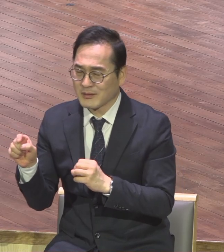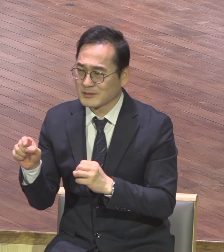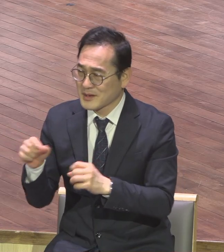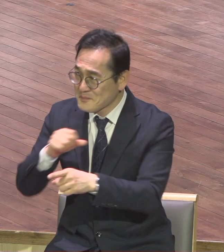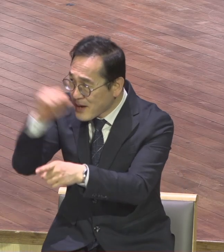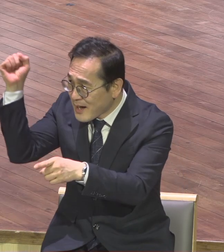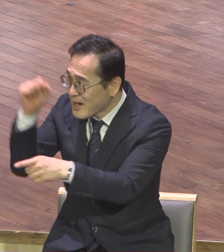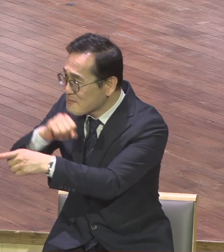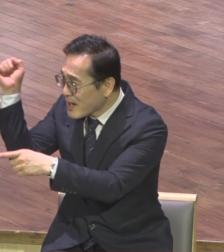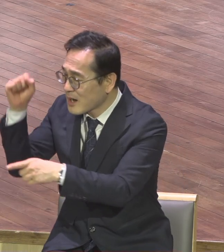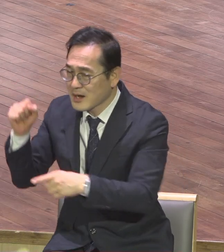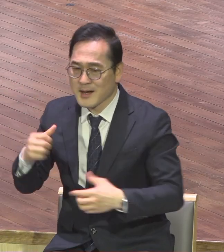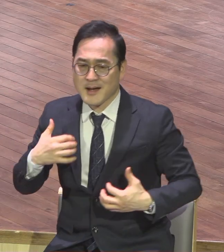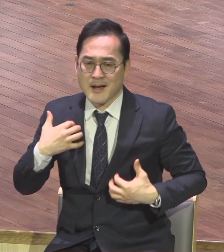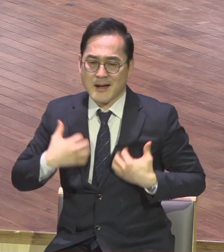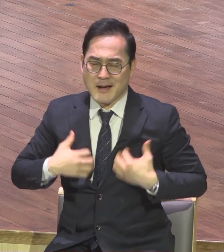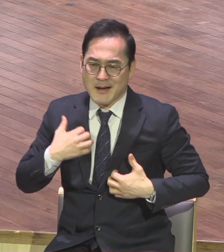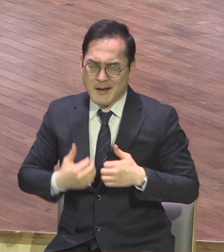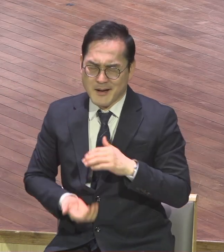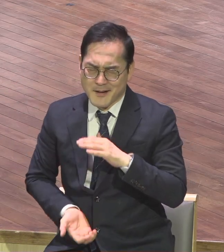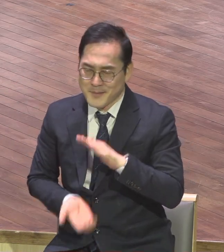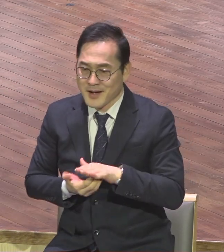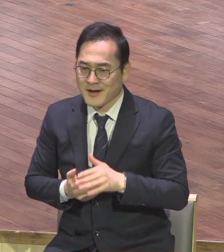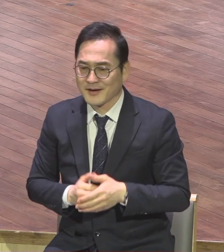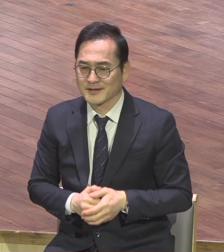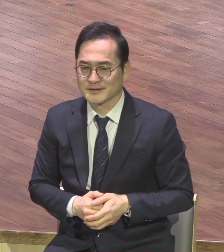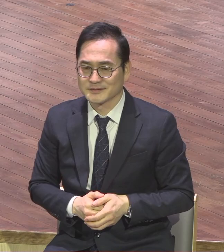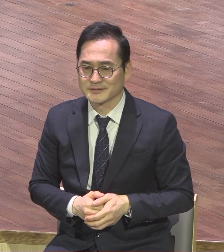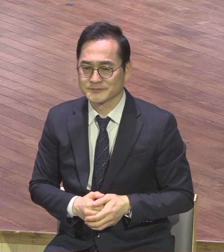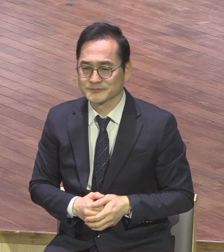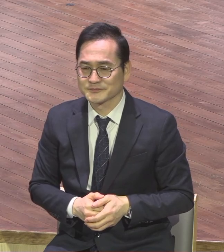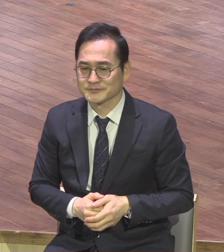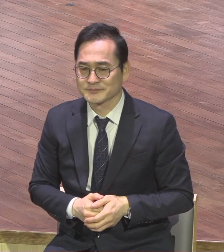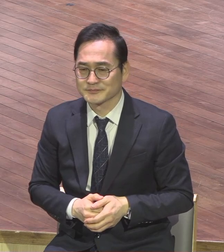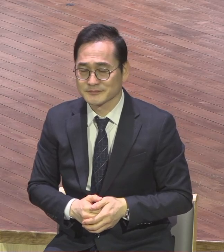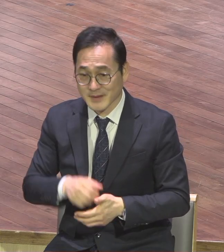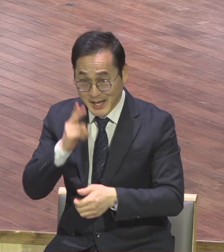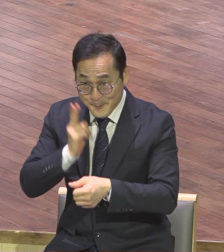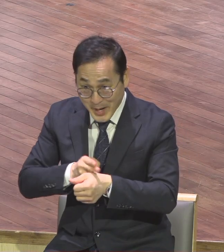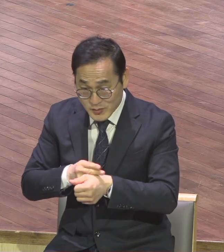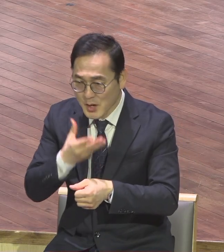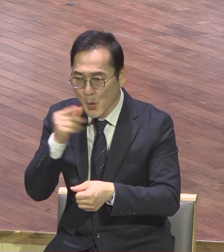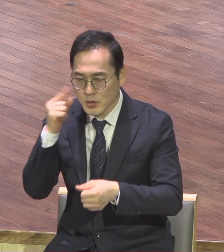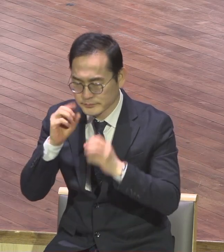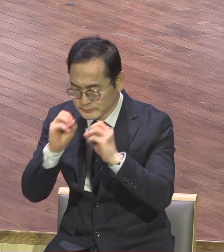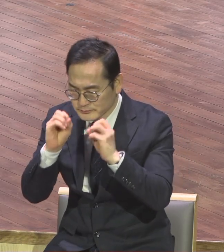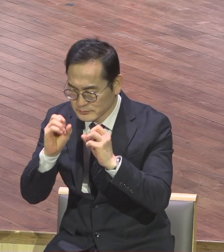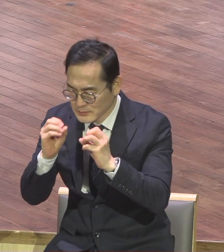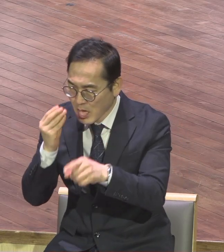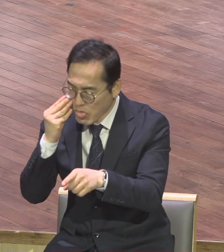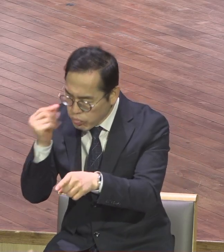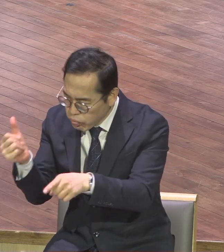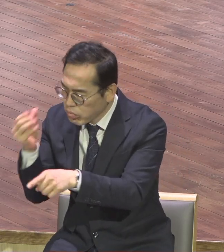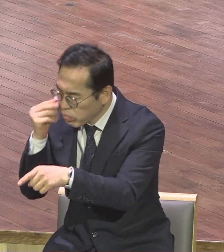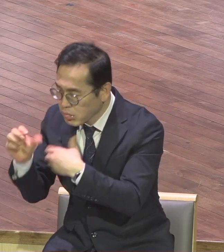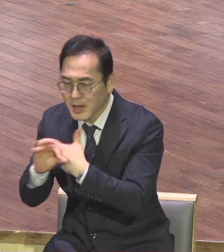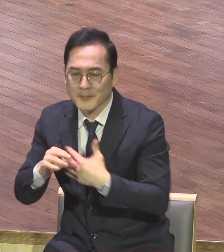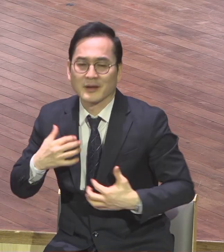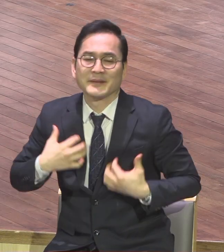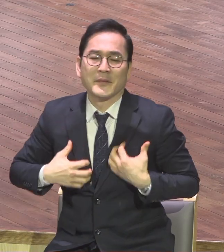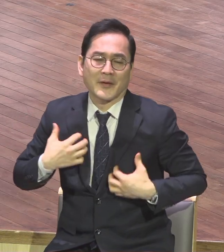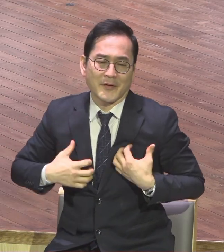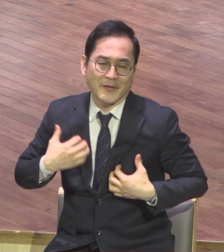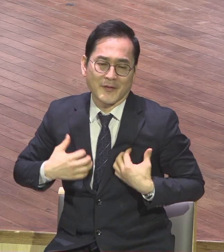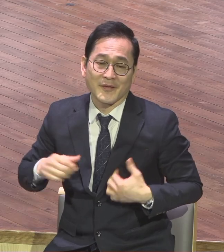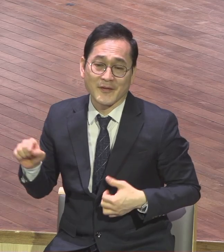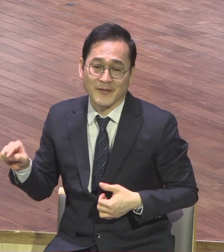아니에요. 바울의 기쁨은 복음 전파에 있었어요. 얼마나 복음 전파가 잘 되느냐. 영계 모든 성도들,